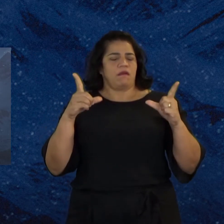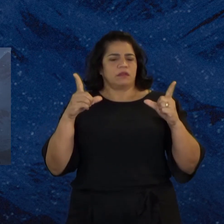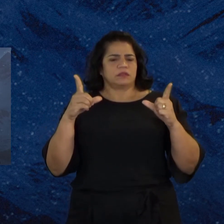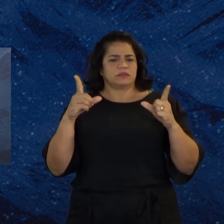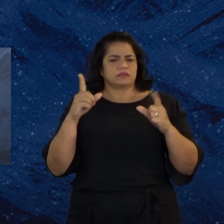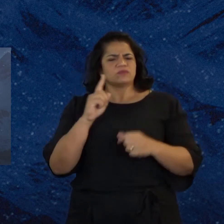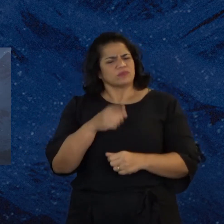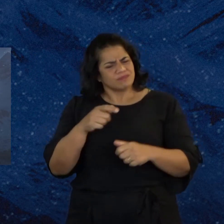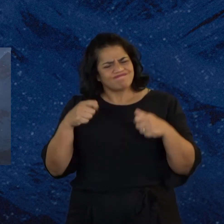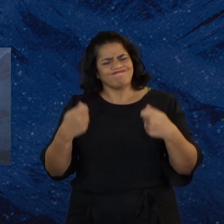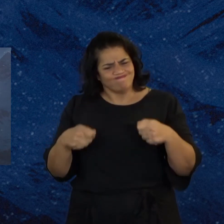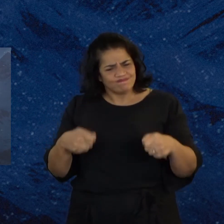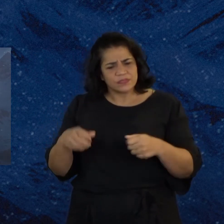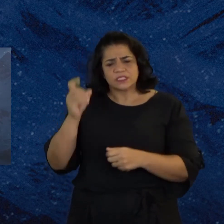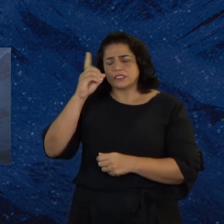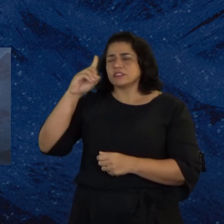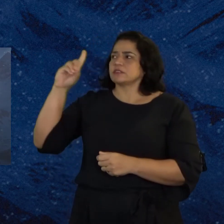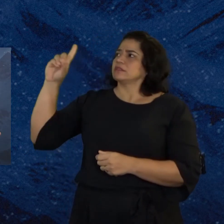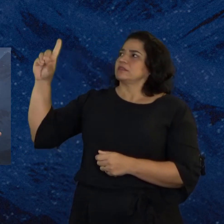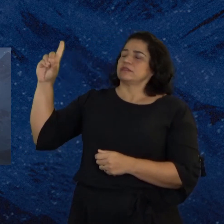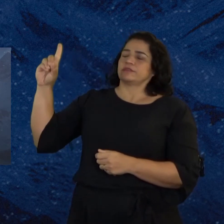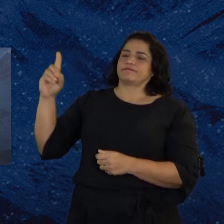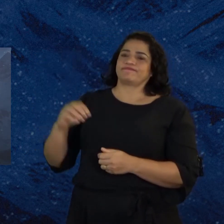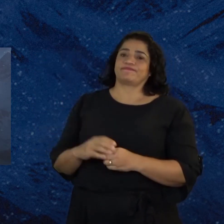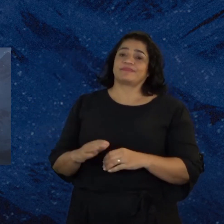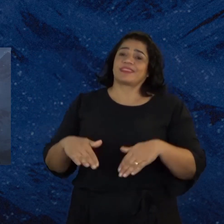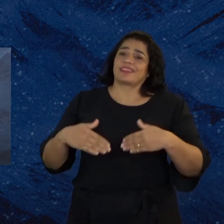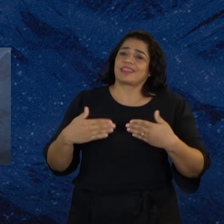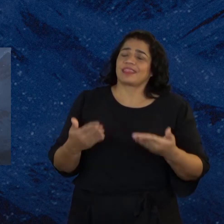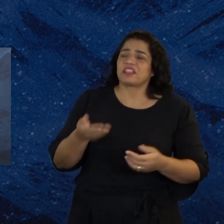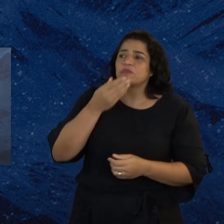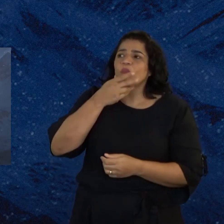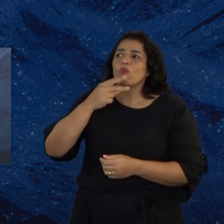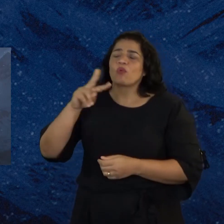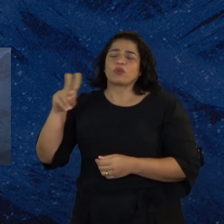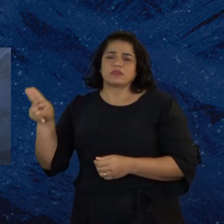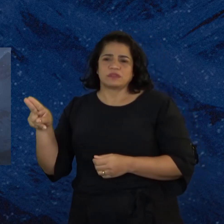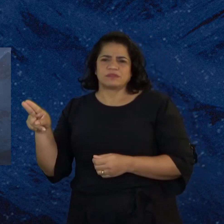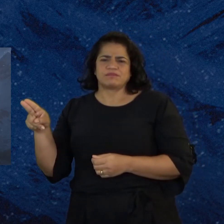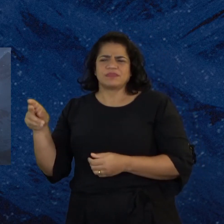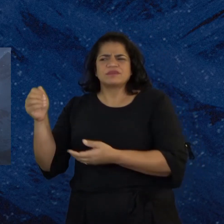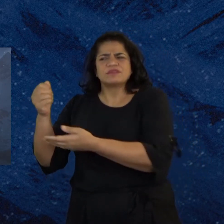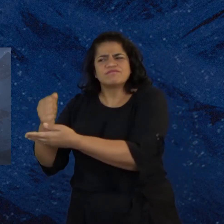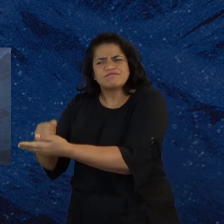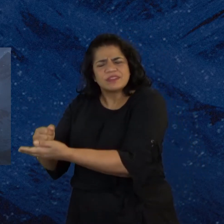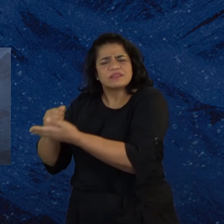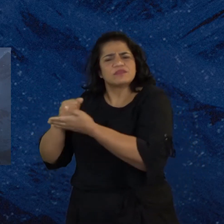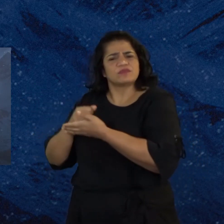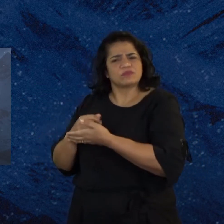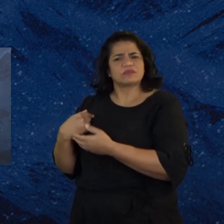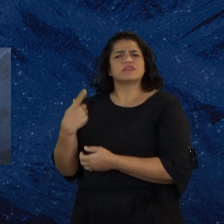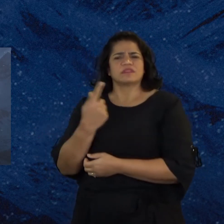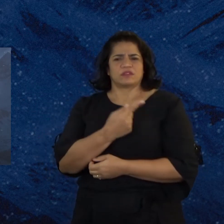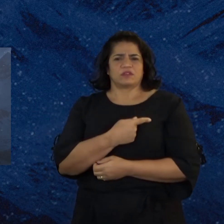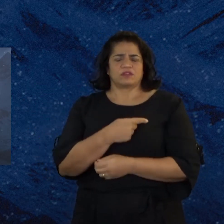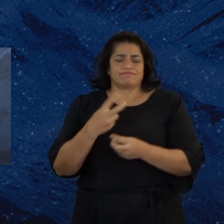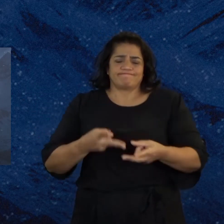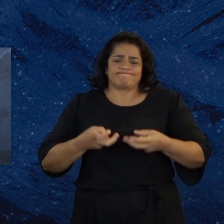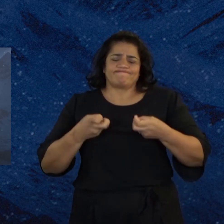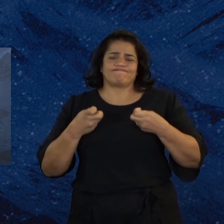E aí, quando os irmãos procuram nos ajudar a ver a nossa condição real,